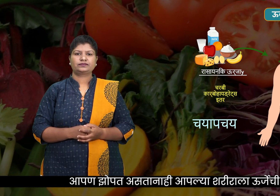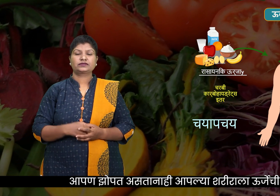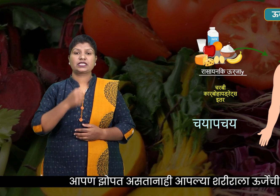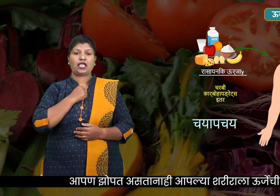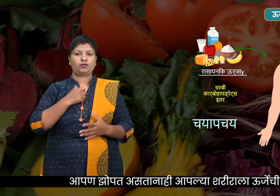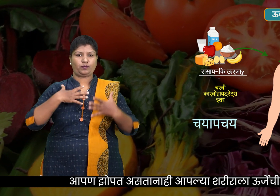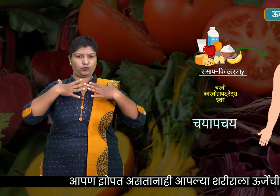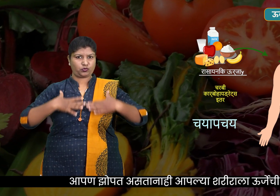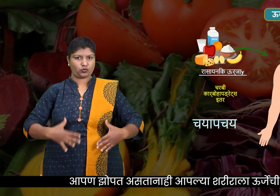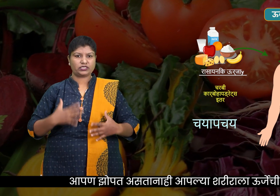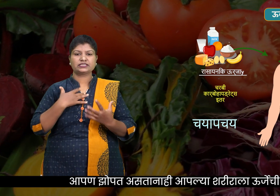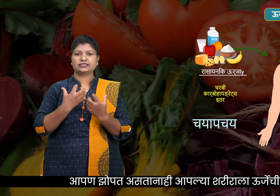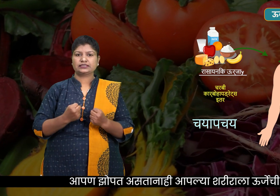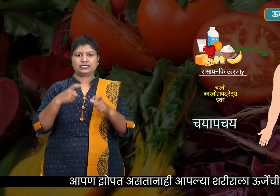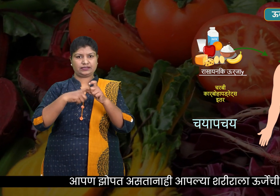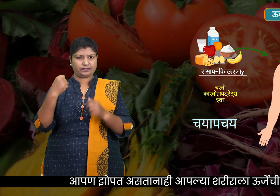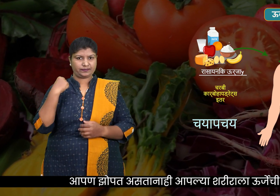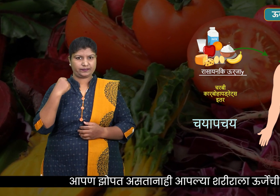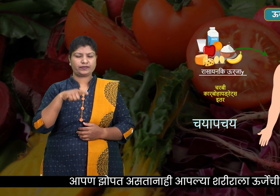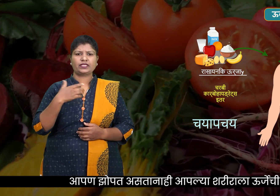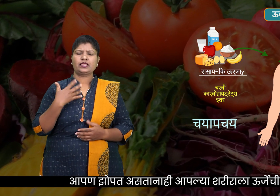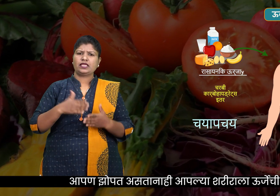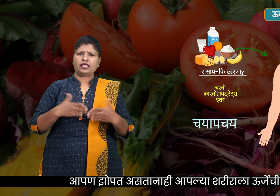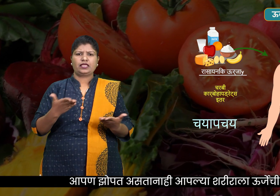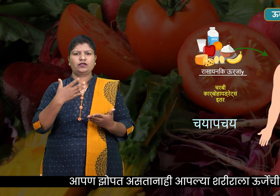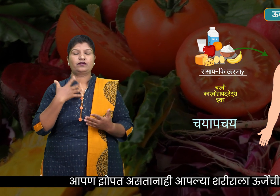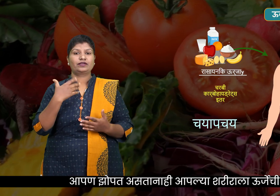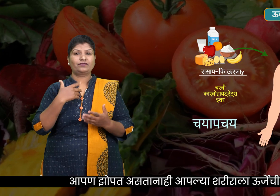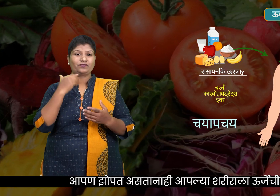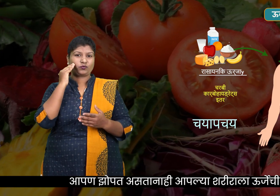आपण झोपत असतानाही आपल्या शरीराला ऊर्जेची गरज असते.